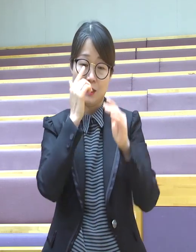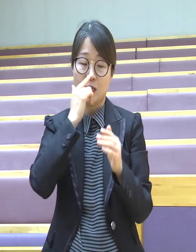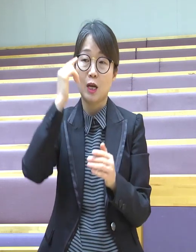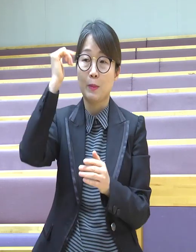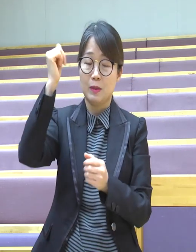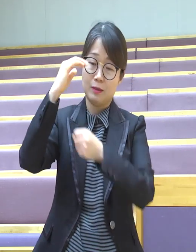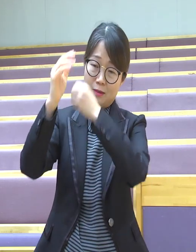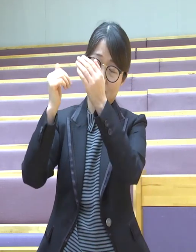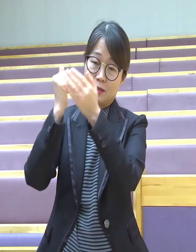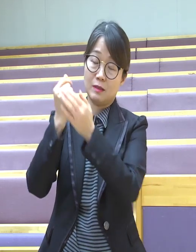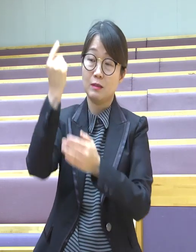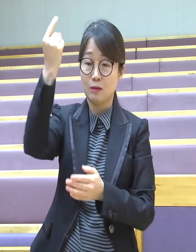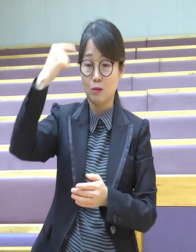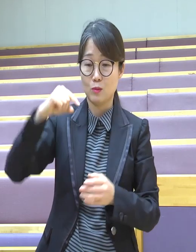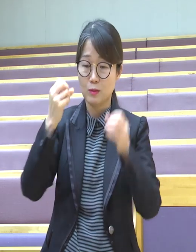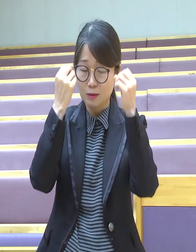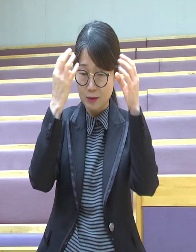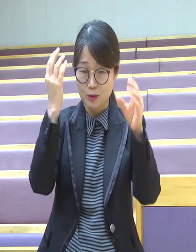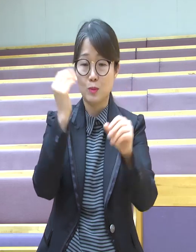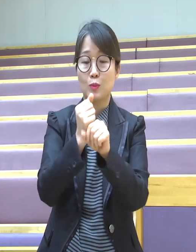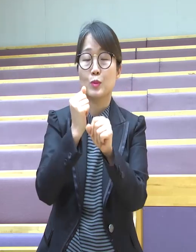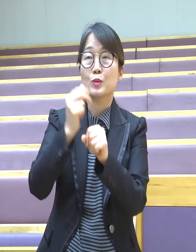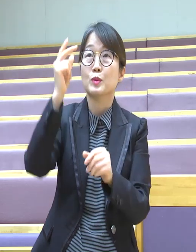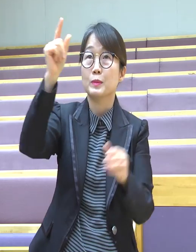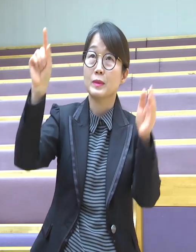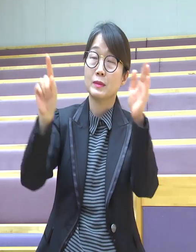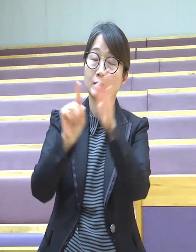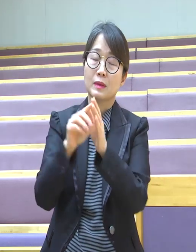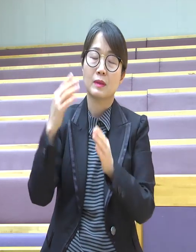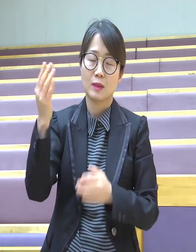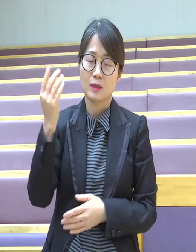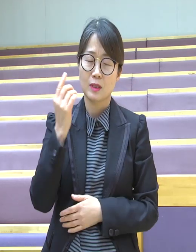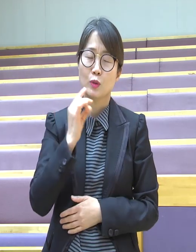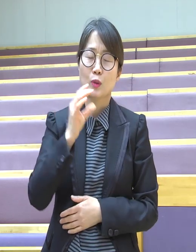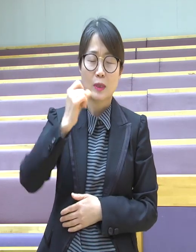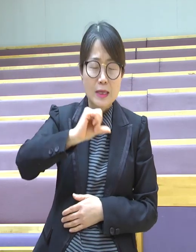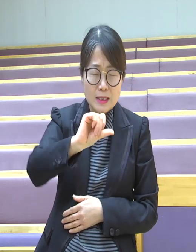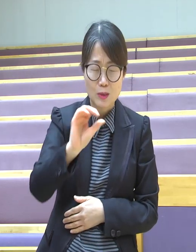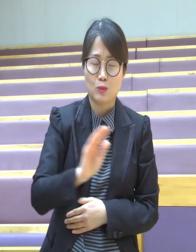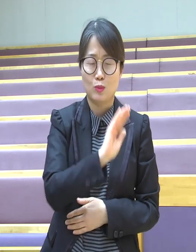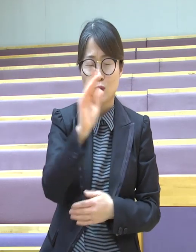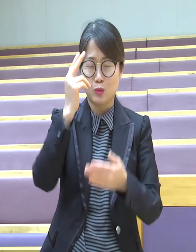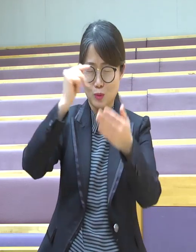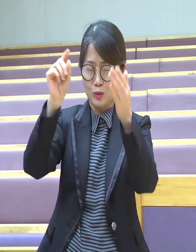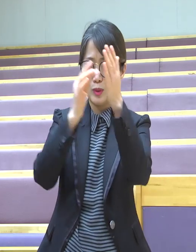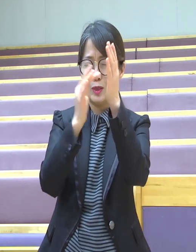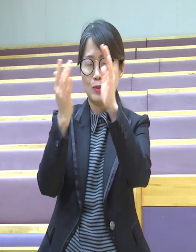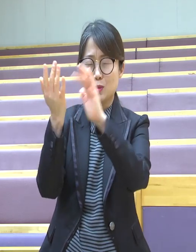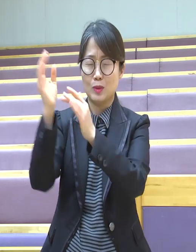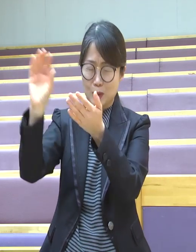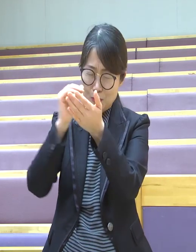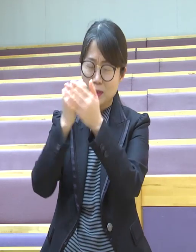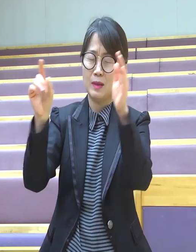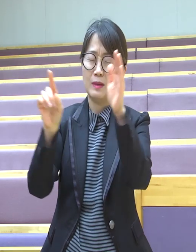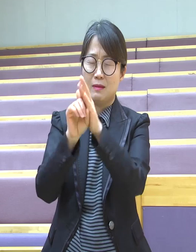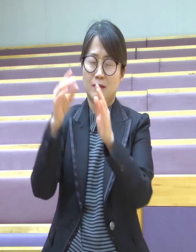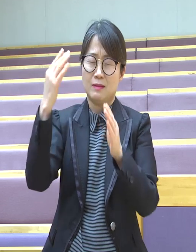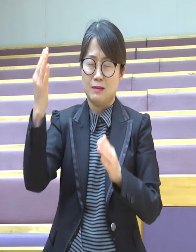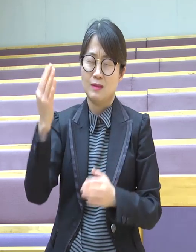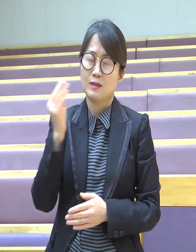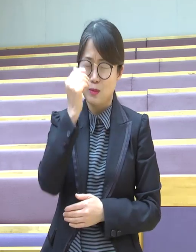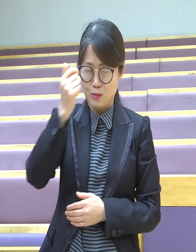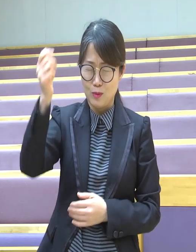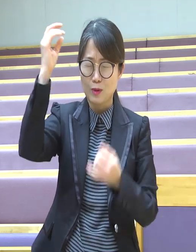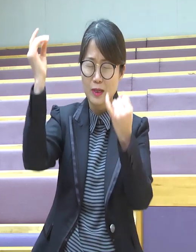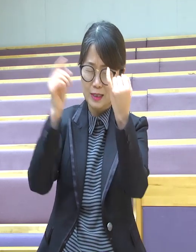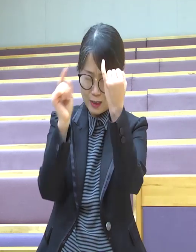나는 전능하신 아버지 하나님, 천지의 창조주를 믿습니다. 나는 그의 유일하신 아들 우리 주 예수